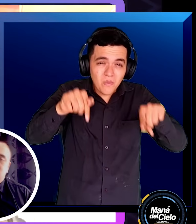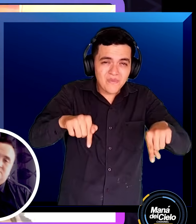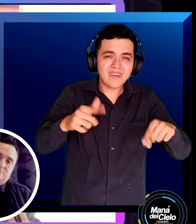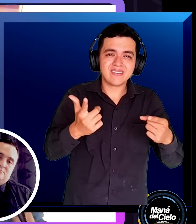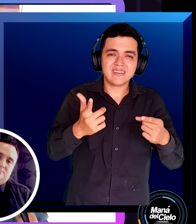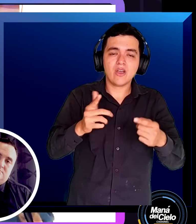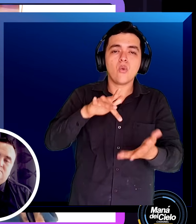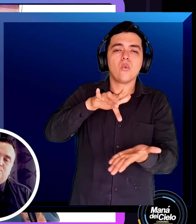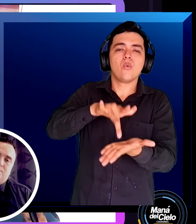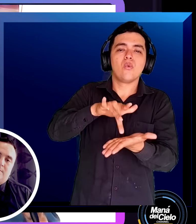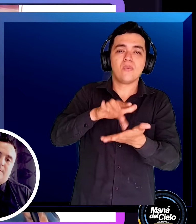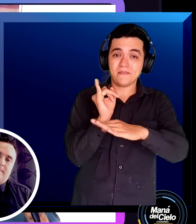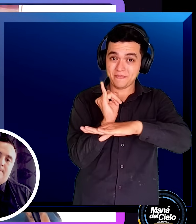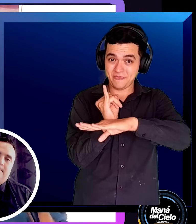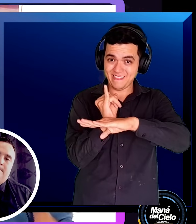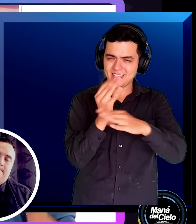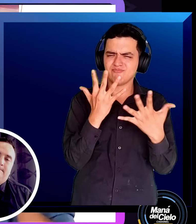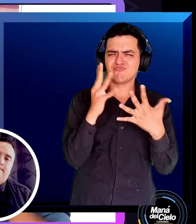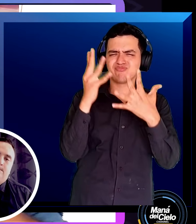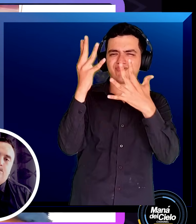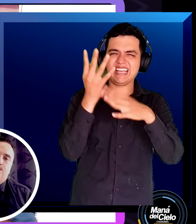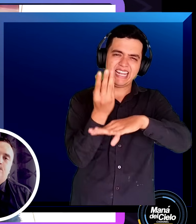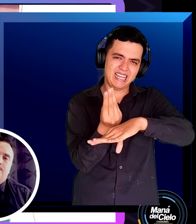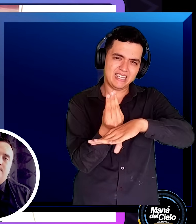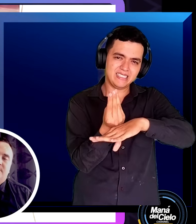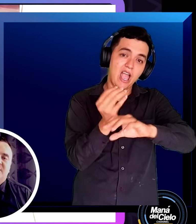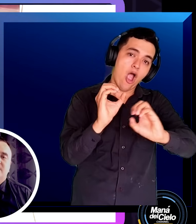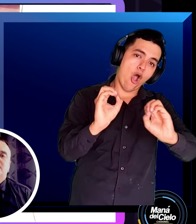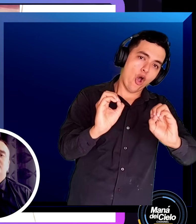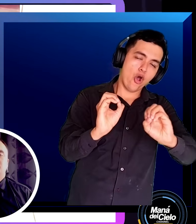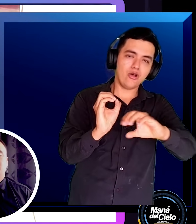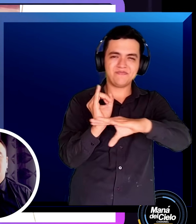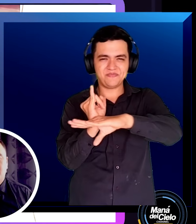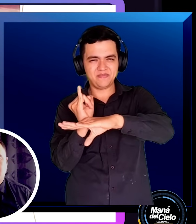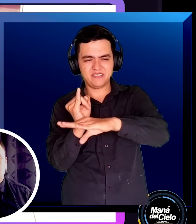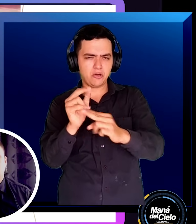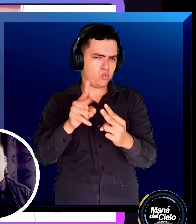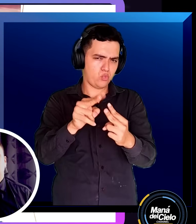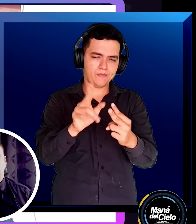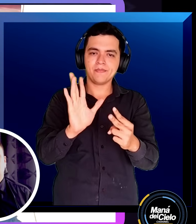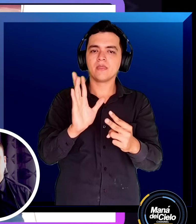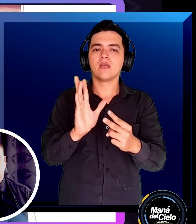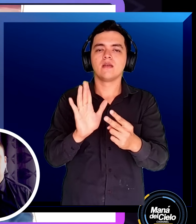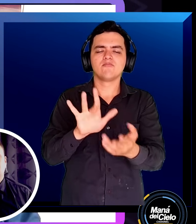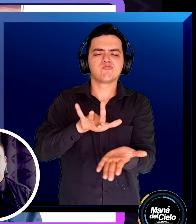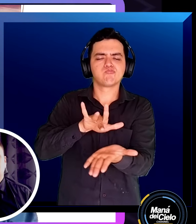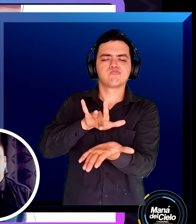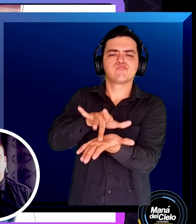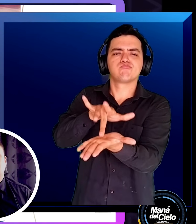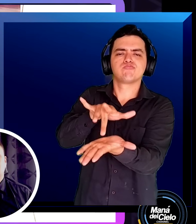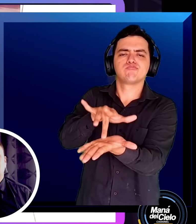tanta bulla. Pero usted se imagina la bulla que había el día de Pentecostés.